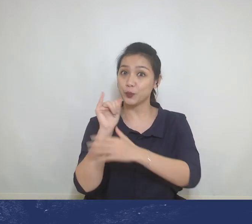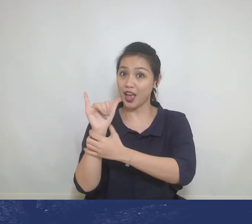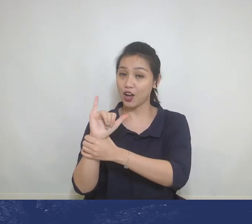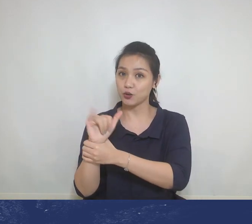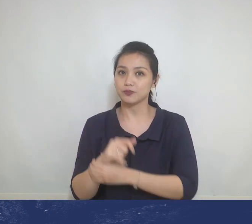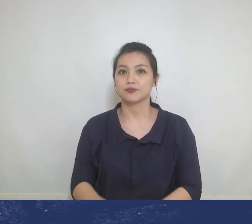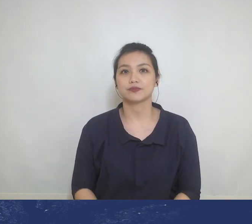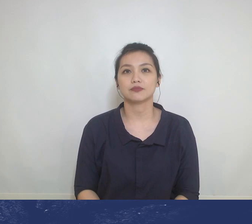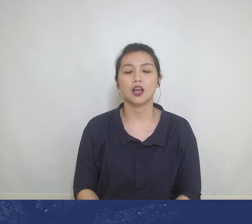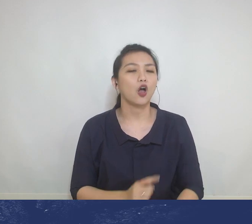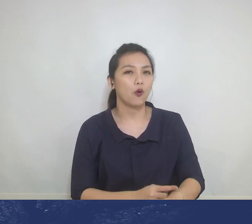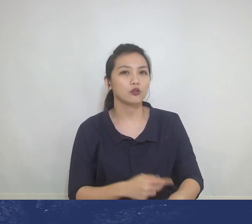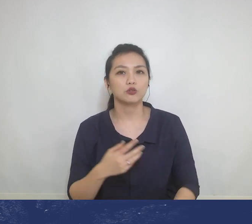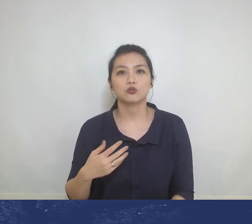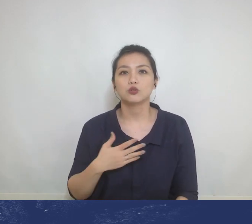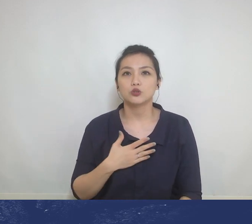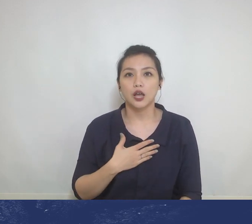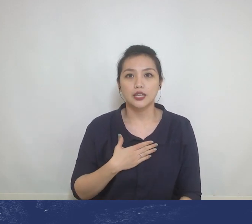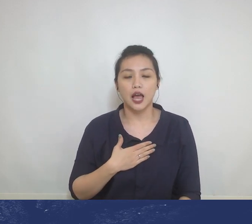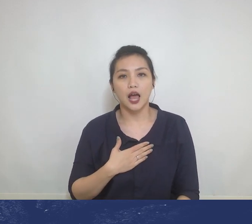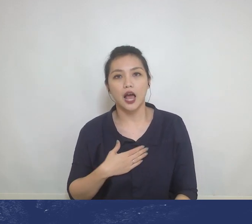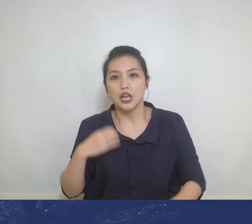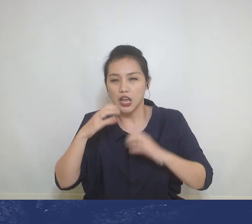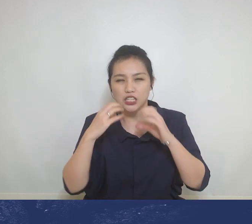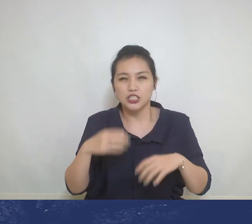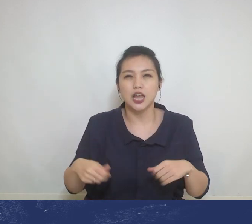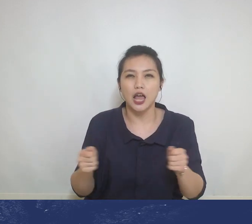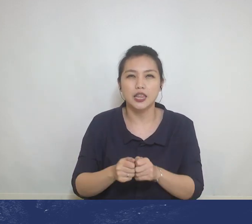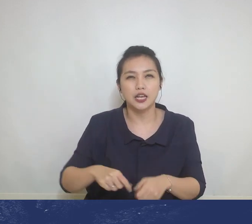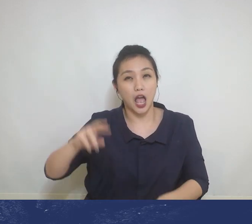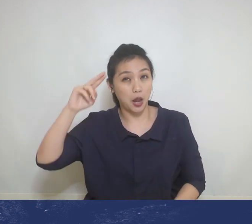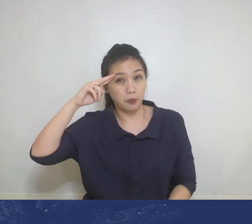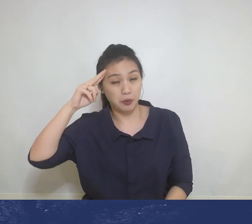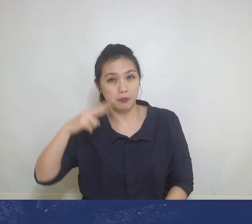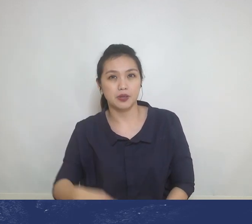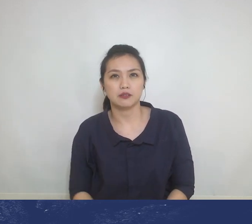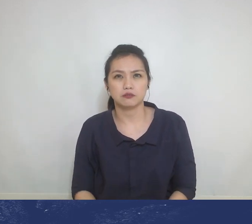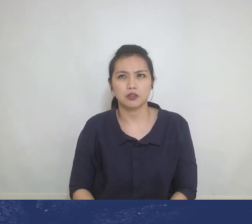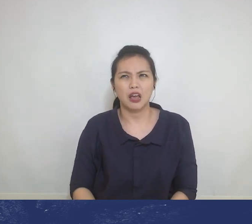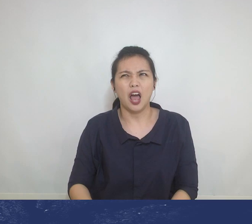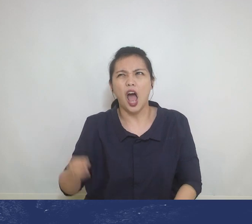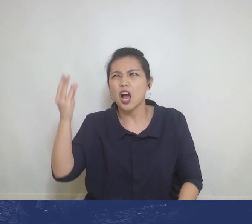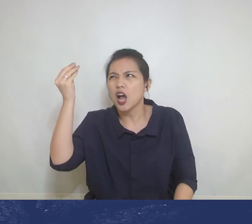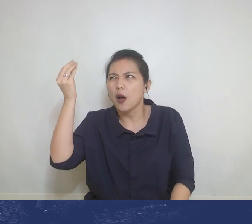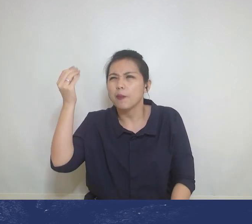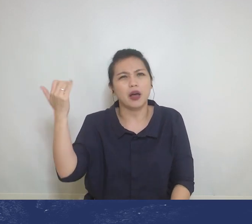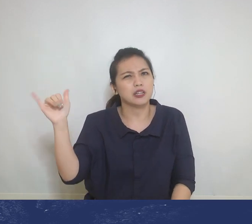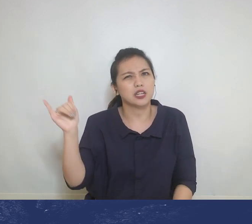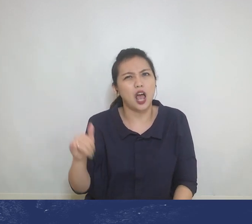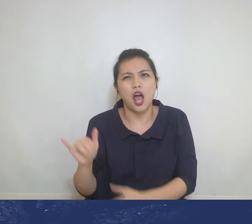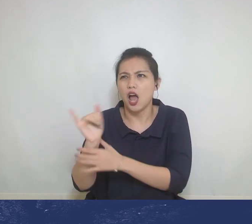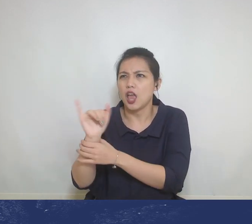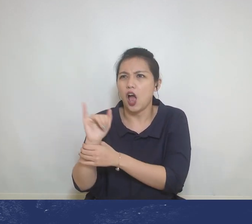Waktu saya diskusi sama Ko Adrian kayak gitu, kami diskusi sama Ko Adrian untuk bahas ini, kami itu kayak enggak bisa nemukan kapan ya Yakub itu